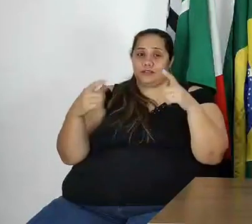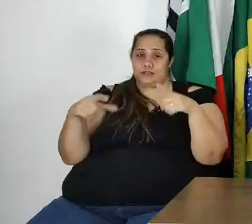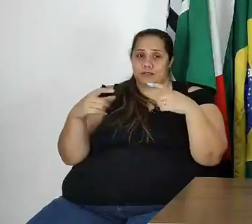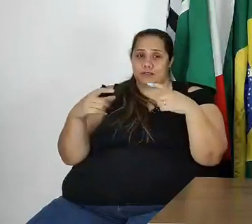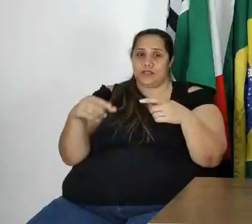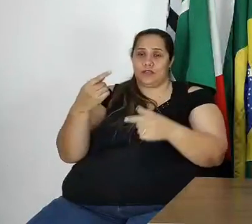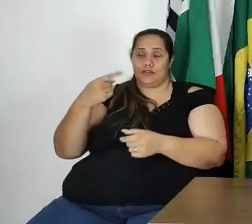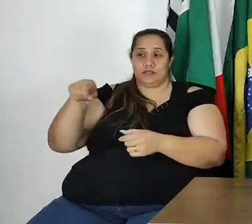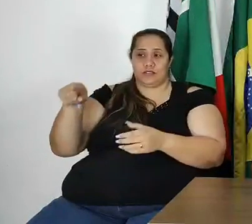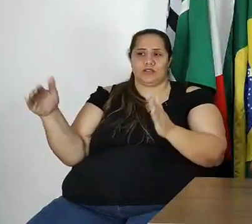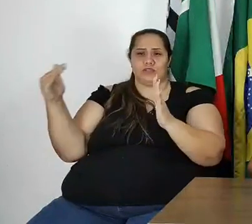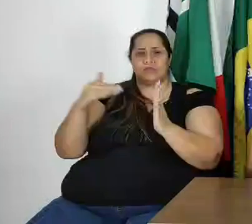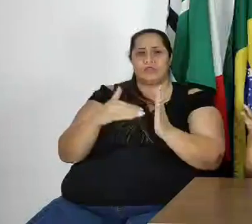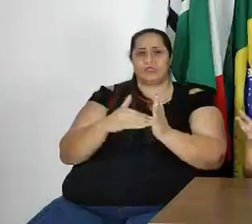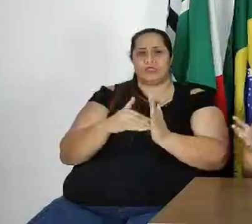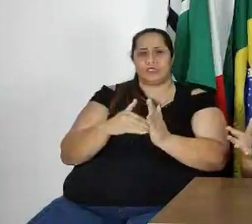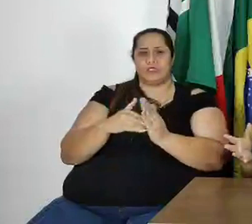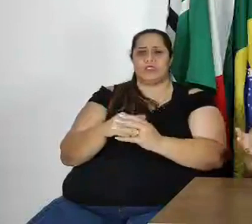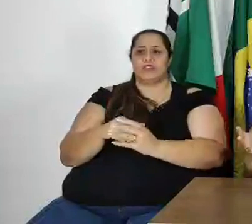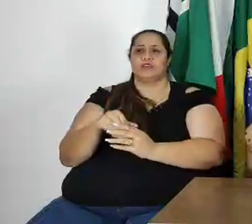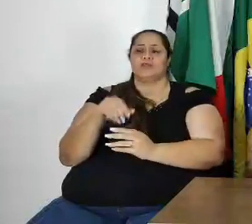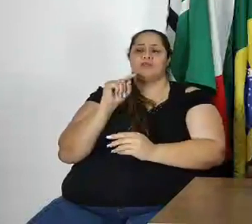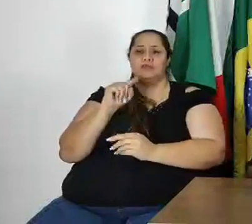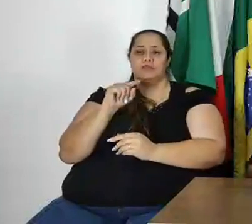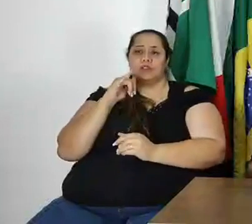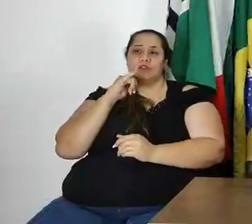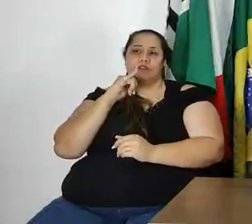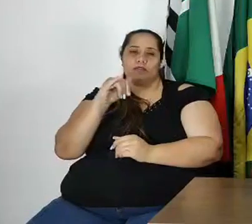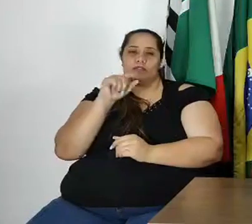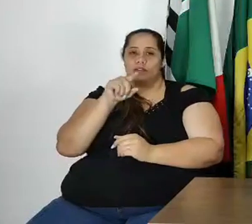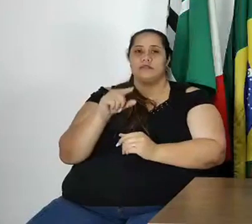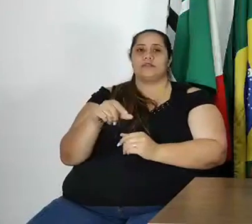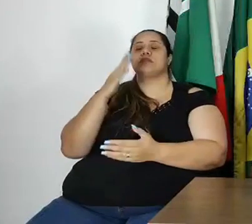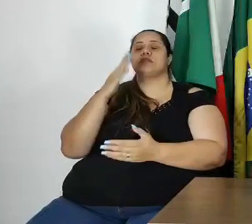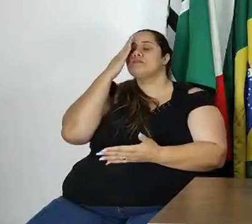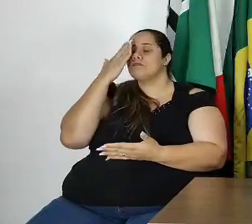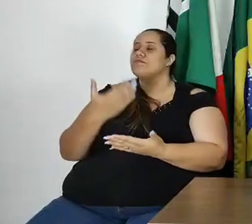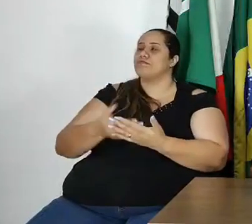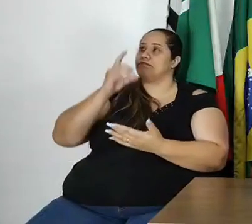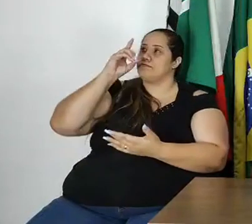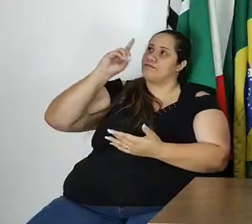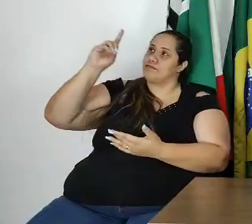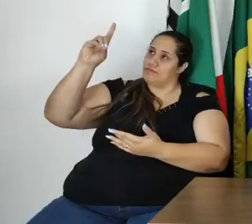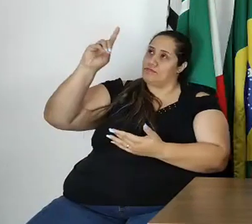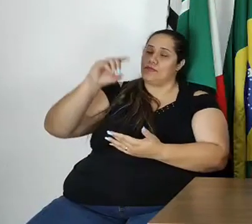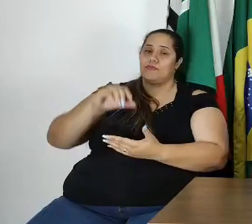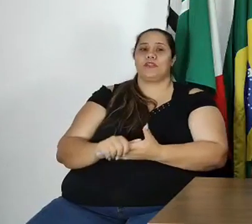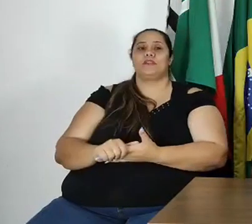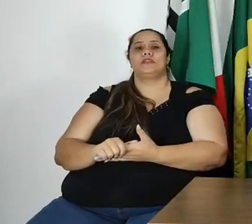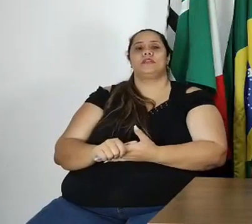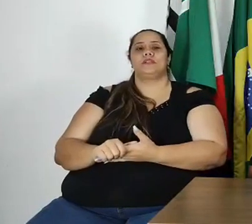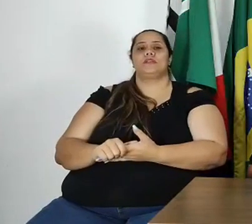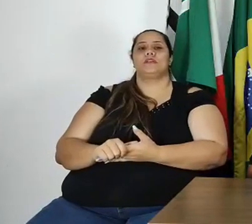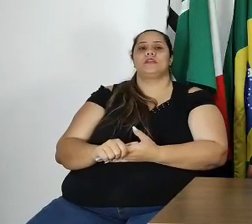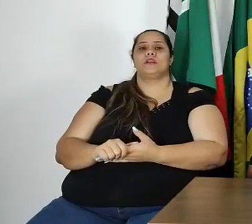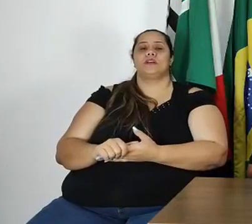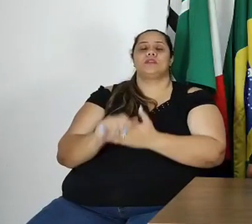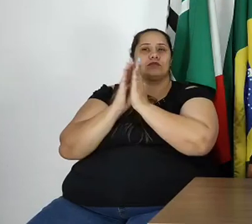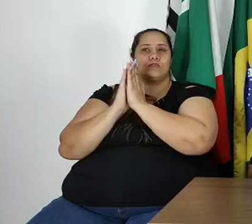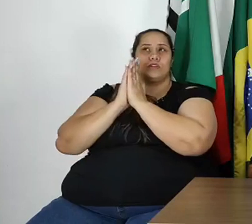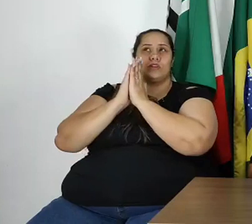pessoas, quando você diz que é cristão, que você crê em Cristo, que você busca Cristo, as pessoas